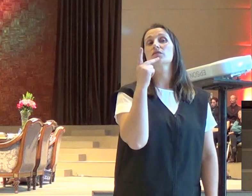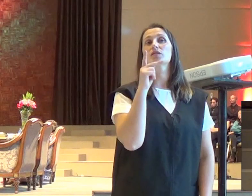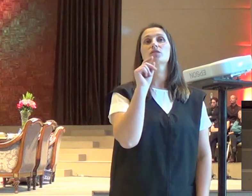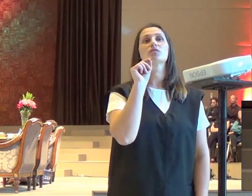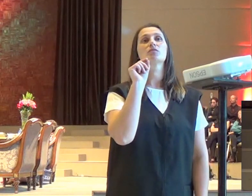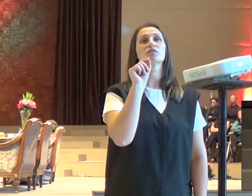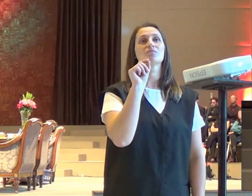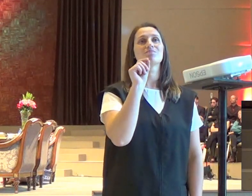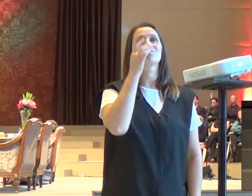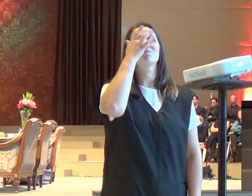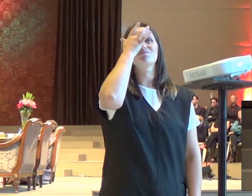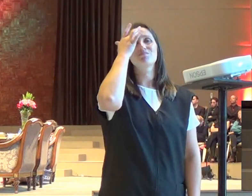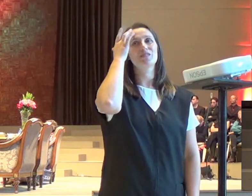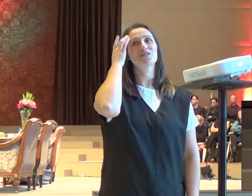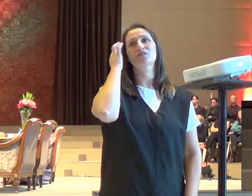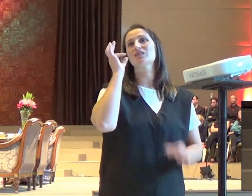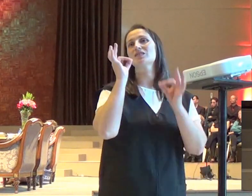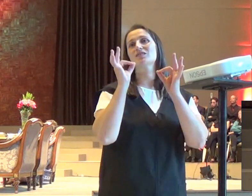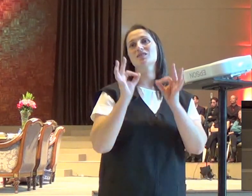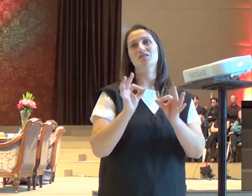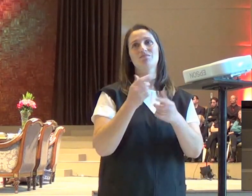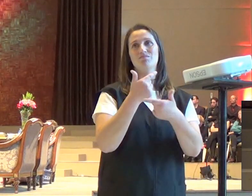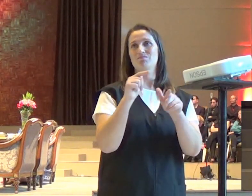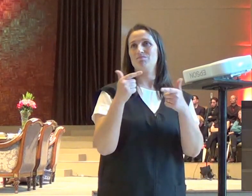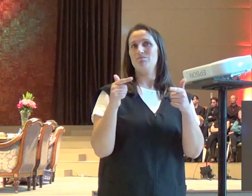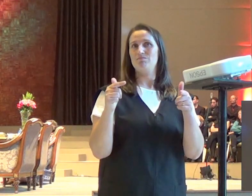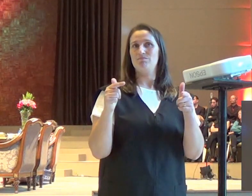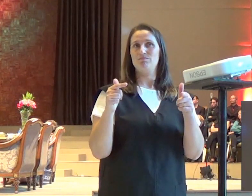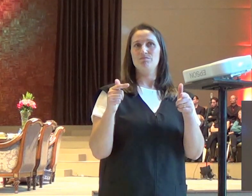pessoas idôneas para fazer isso